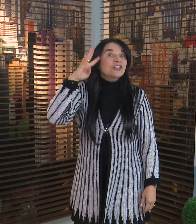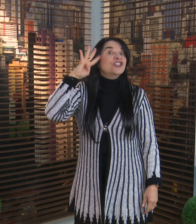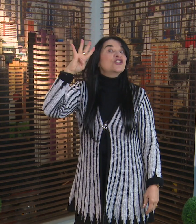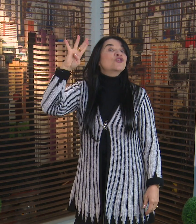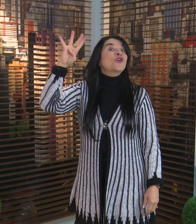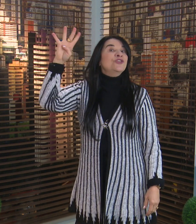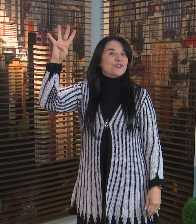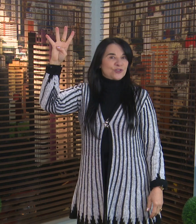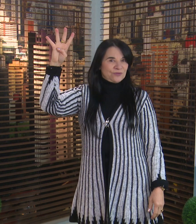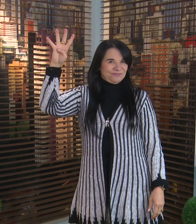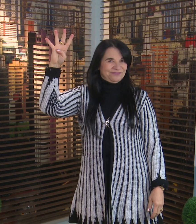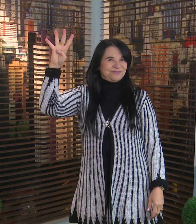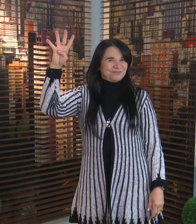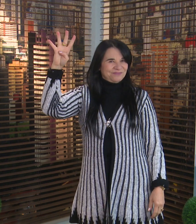de sonhos.